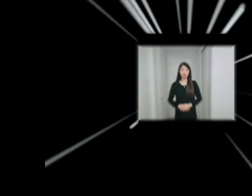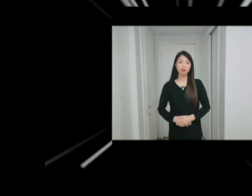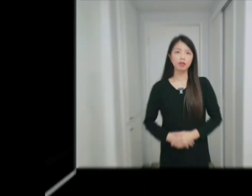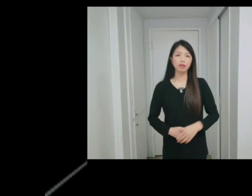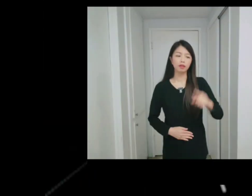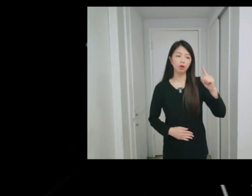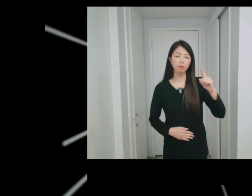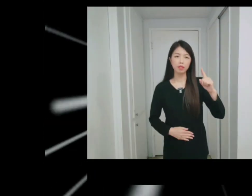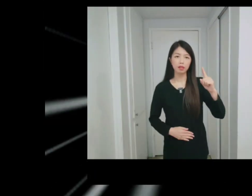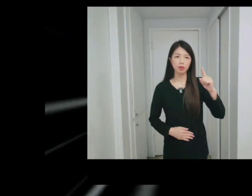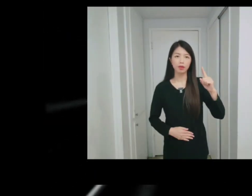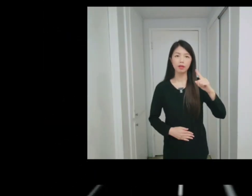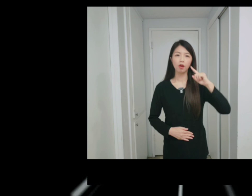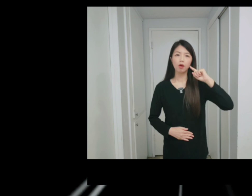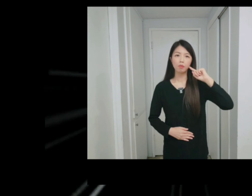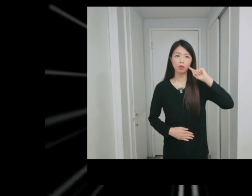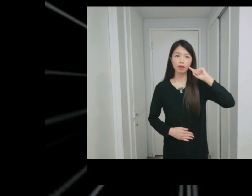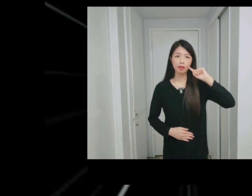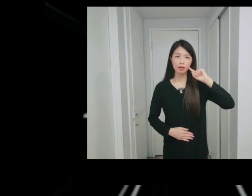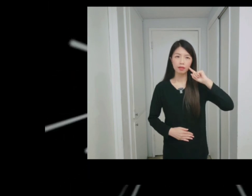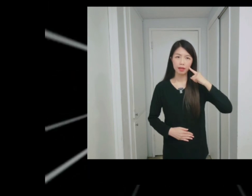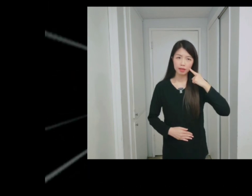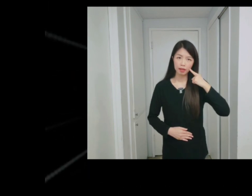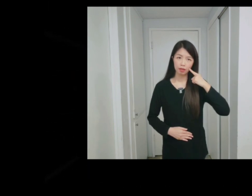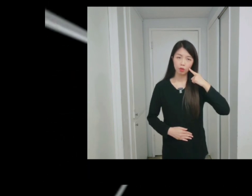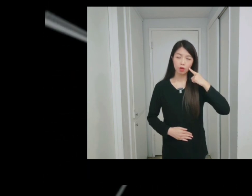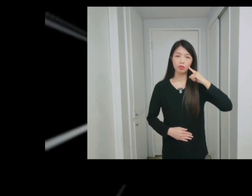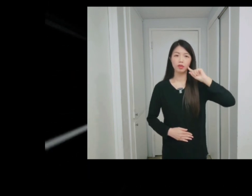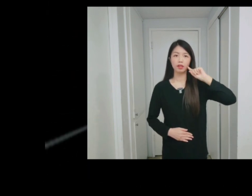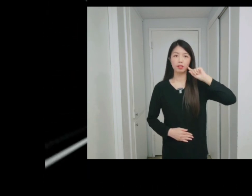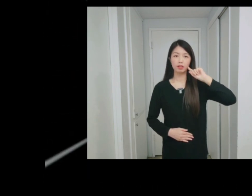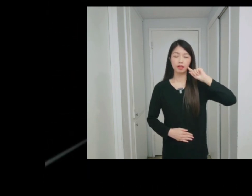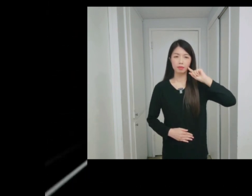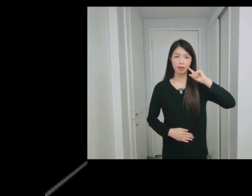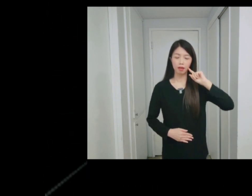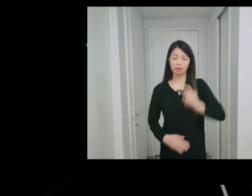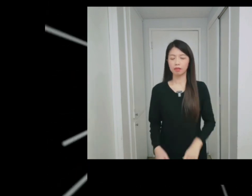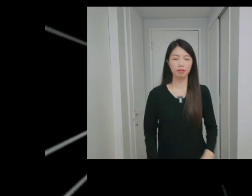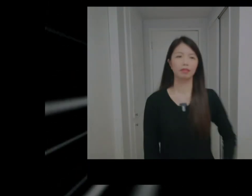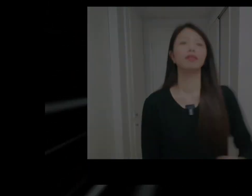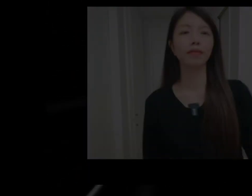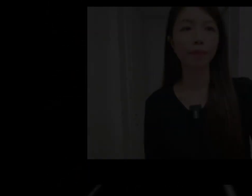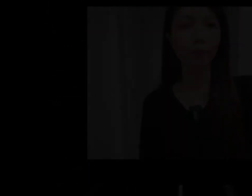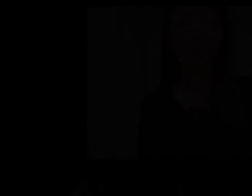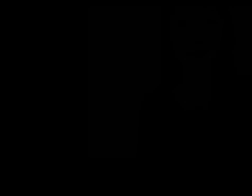이런 뜻의 수어는 검지를 이용해서 볼을 살짝 이렇게 돌려주신다고 생각하시면 돼요.